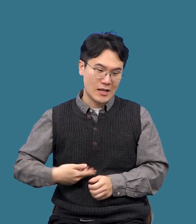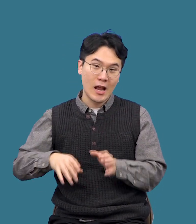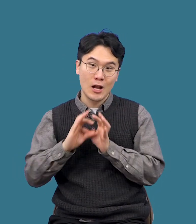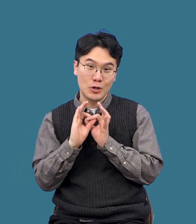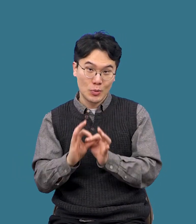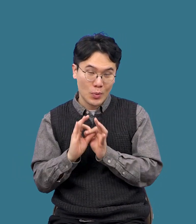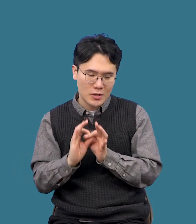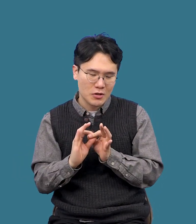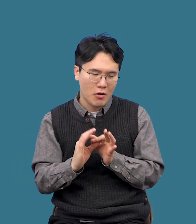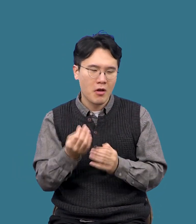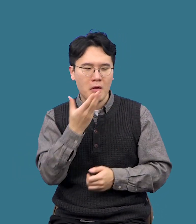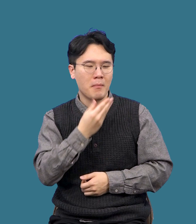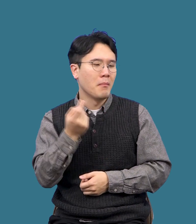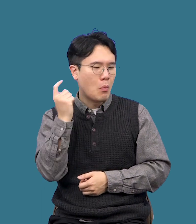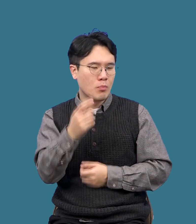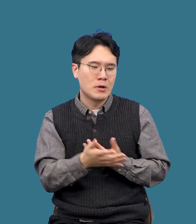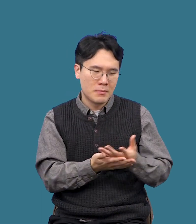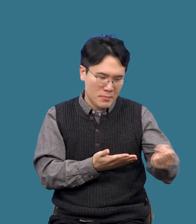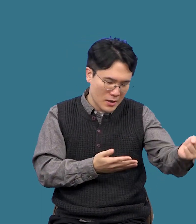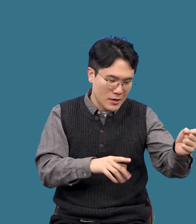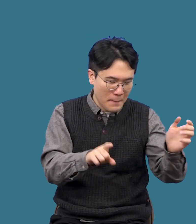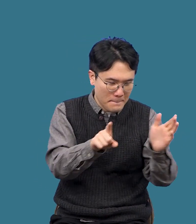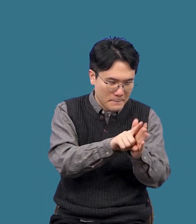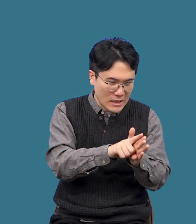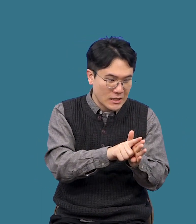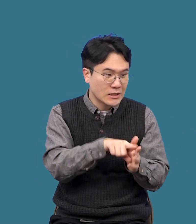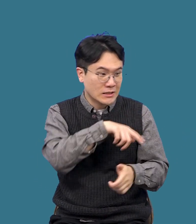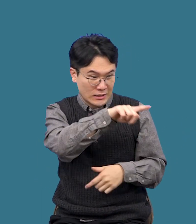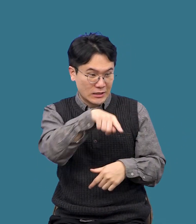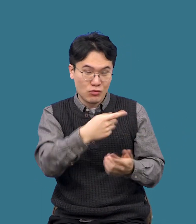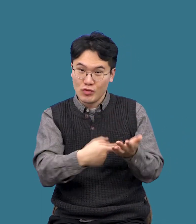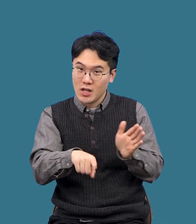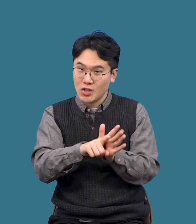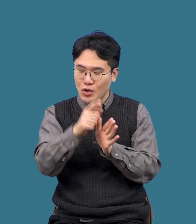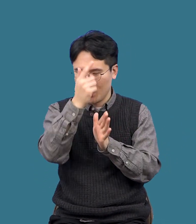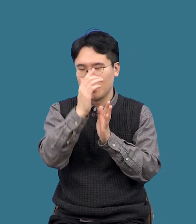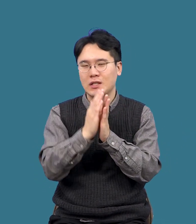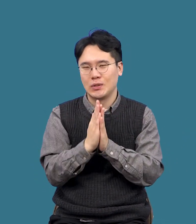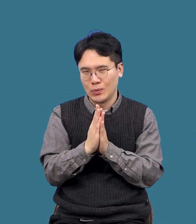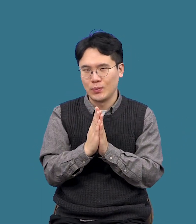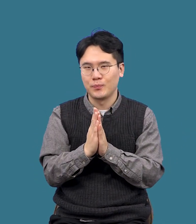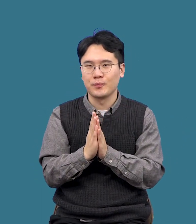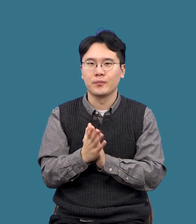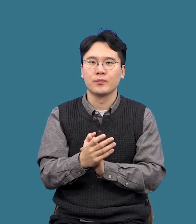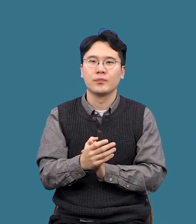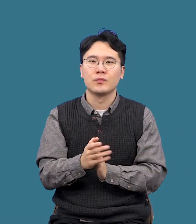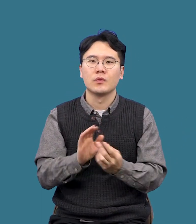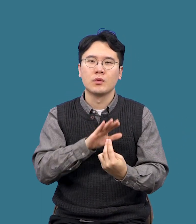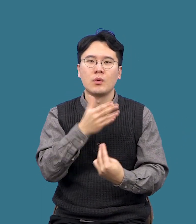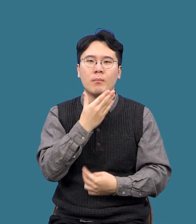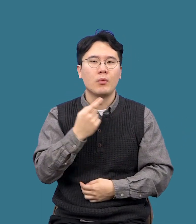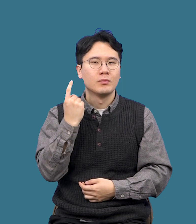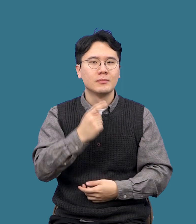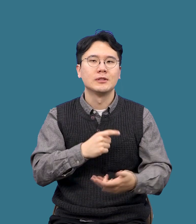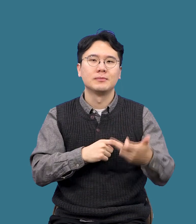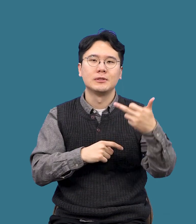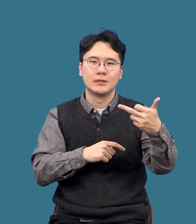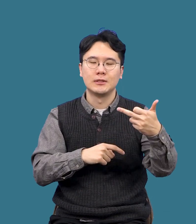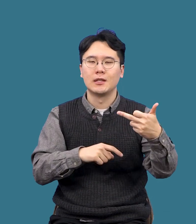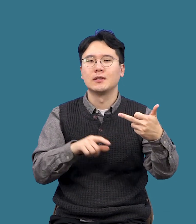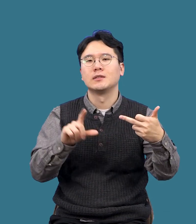제 아들을 위해 마지막 기도를 하시면서 이렇게 기도하십니다. 요한복음 17장 15절